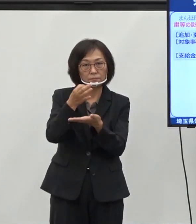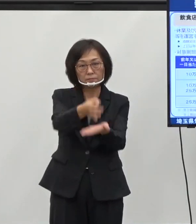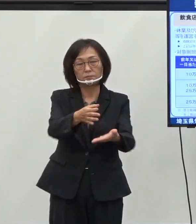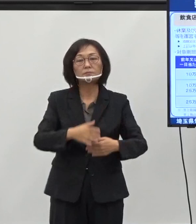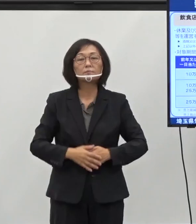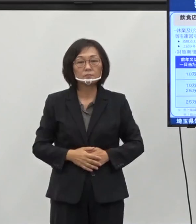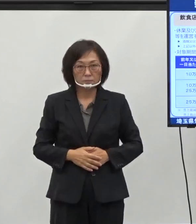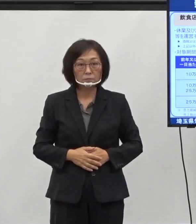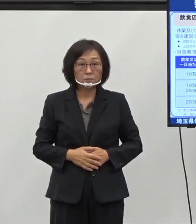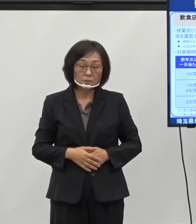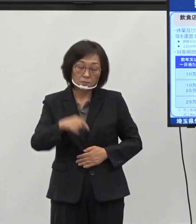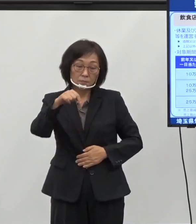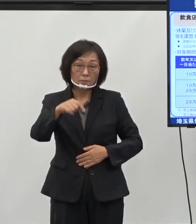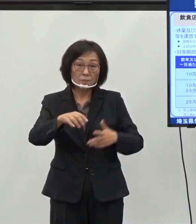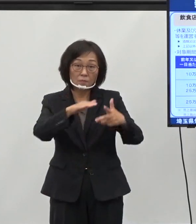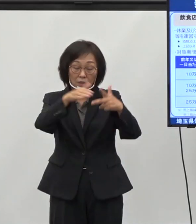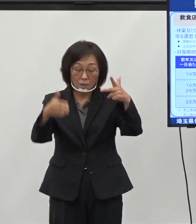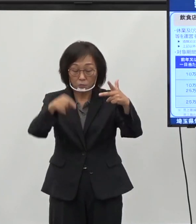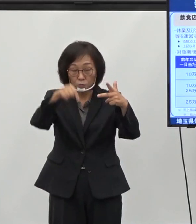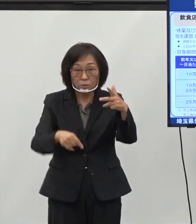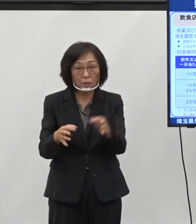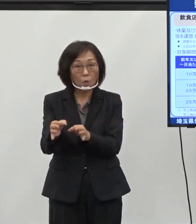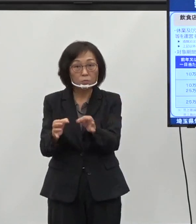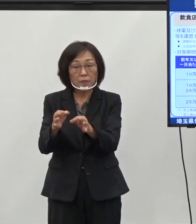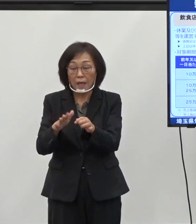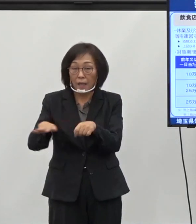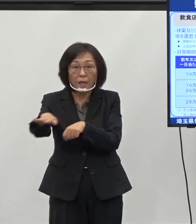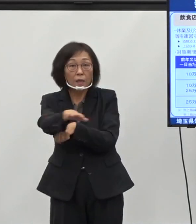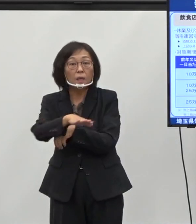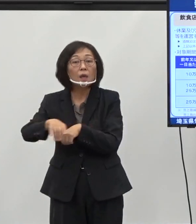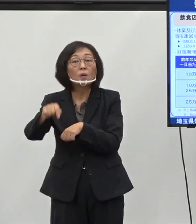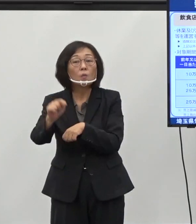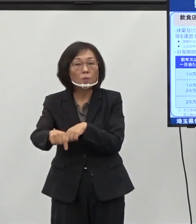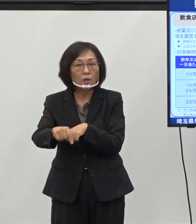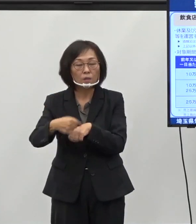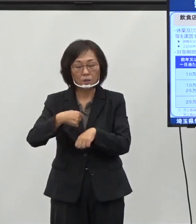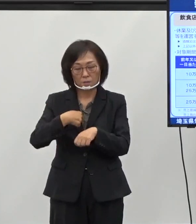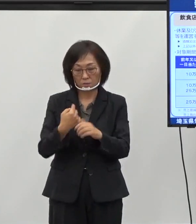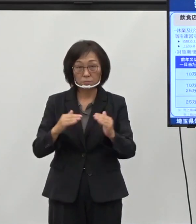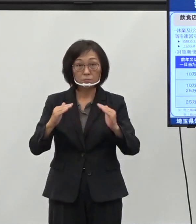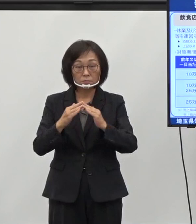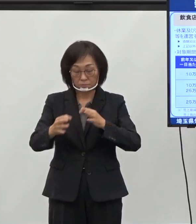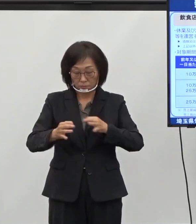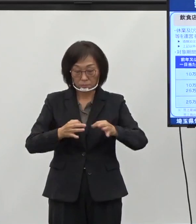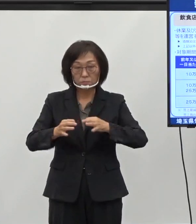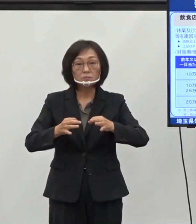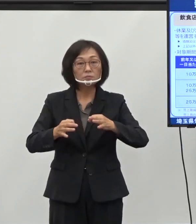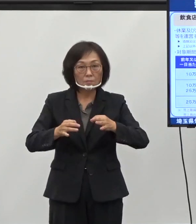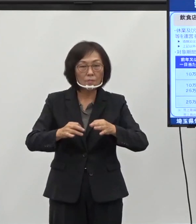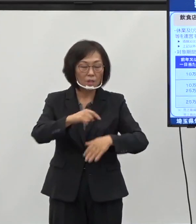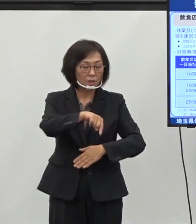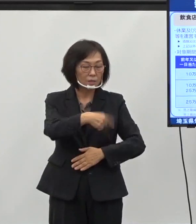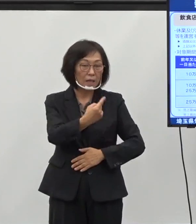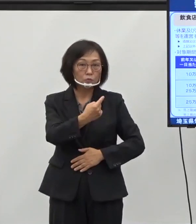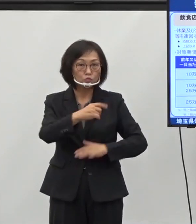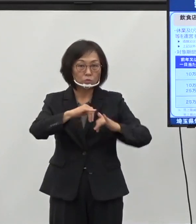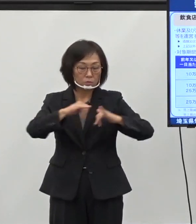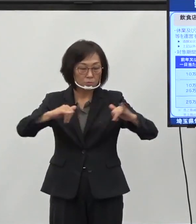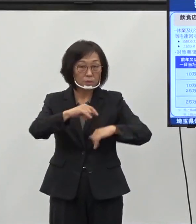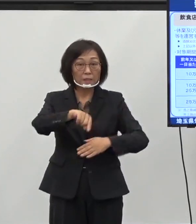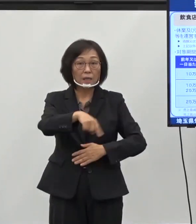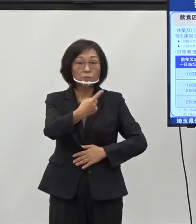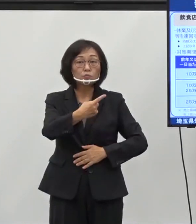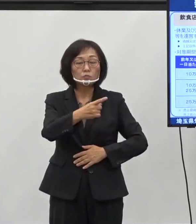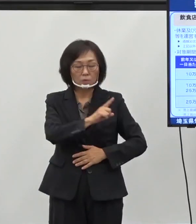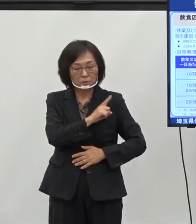テナント等に関しましては、専用の店舗等の面積100平米ごとに日額単価